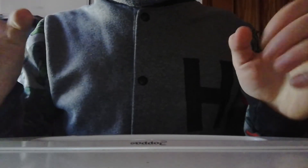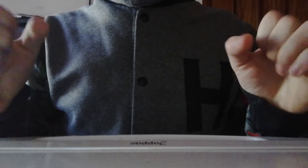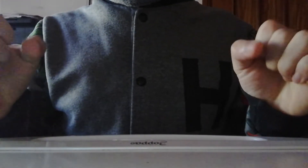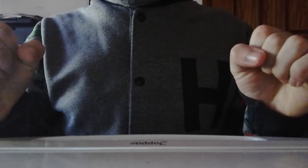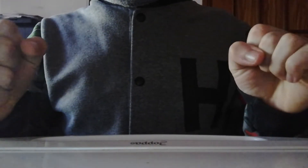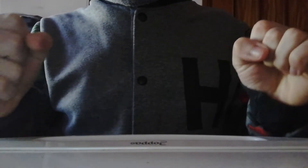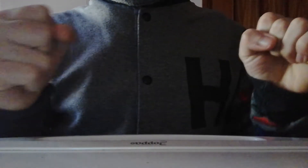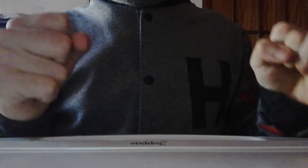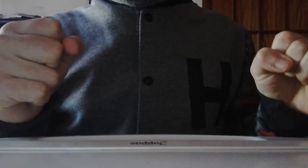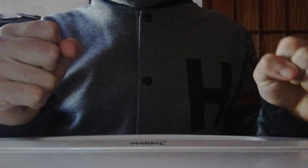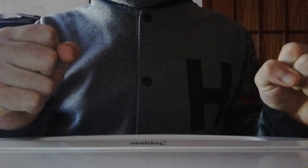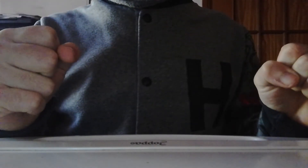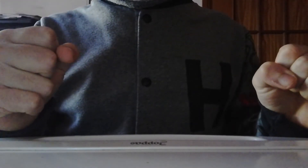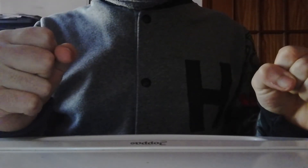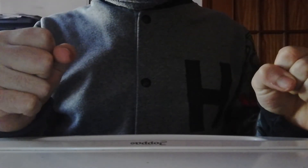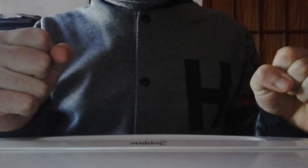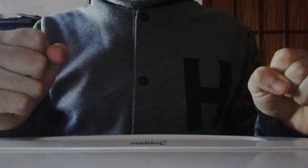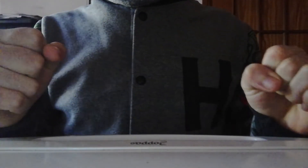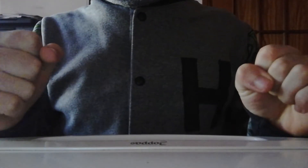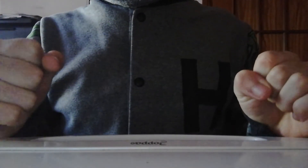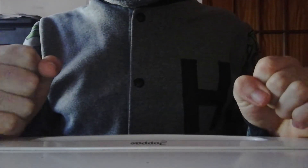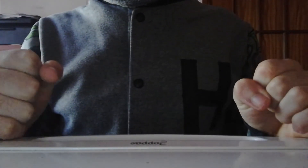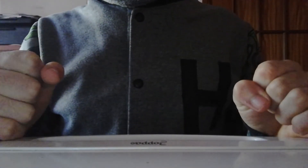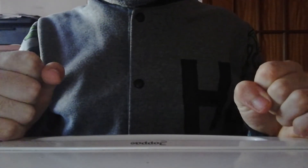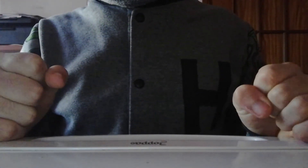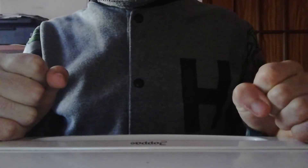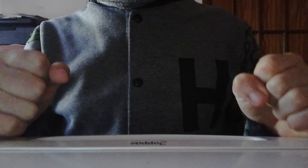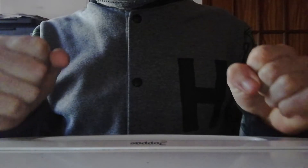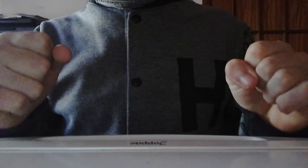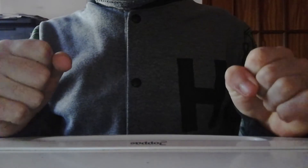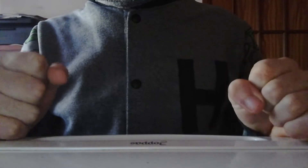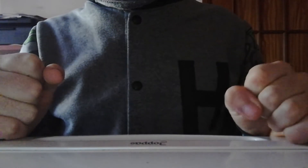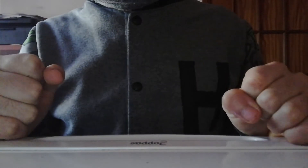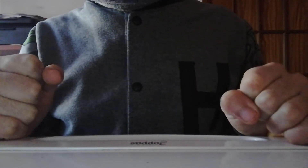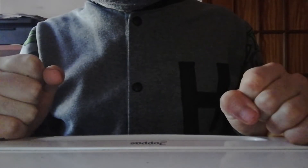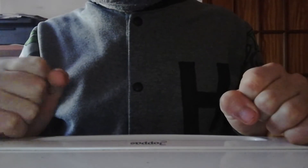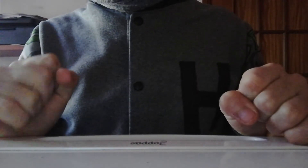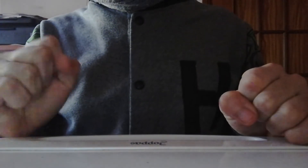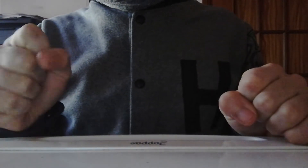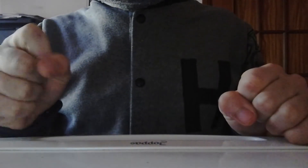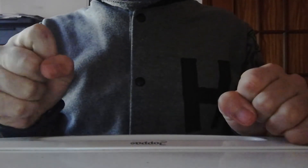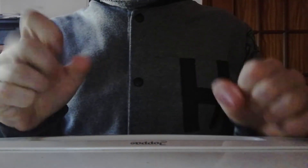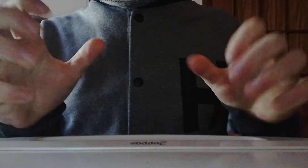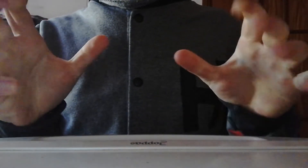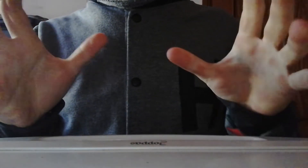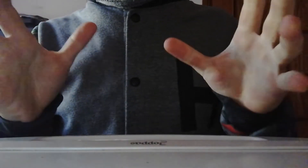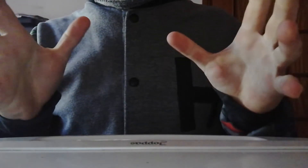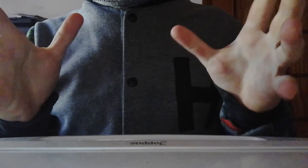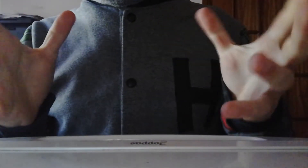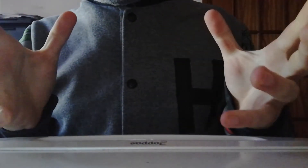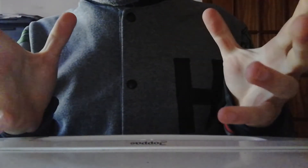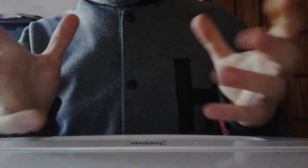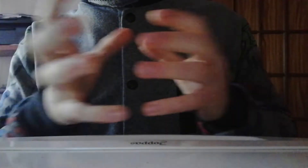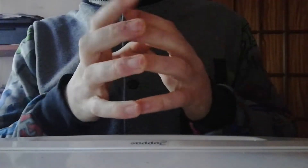noi usi quando il canale news a tutti quello che succede al mondo ma ci attendiamo più nei particolari